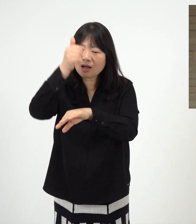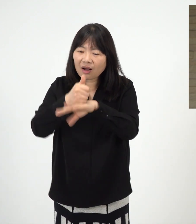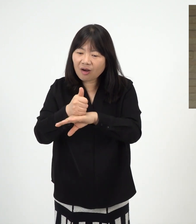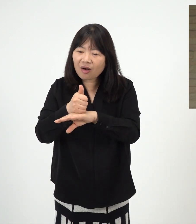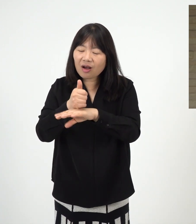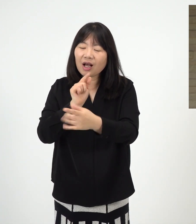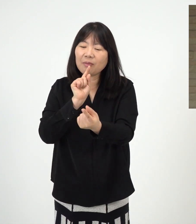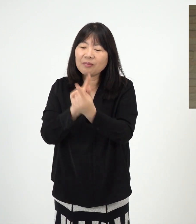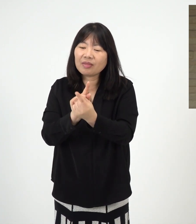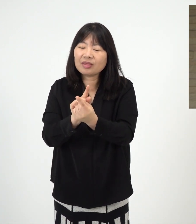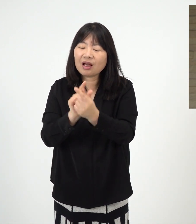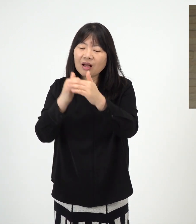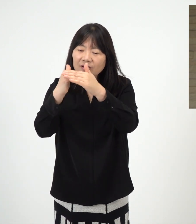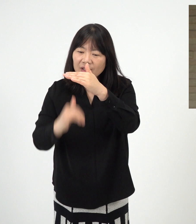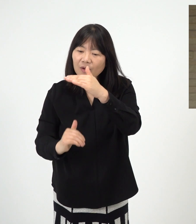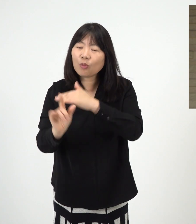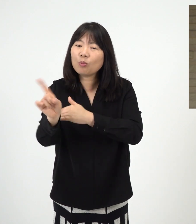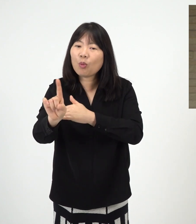마주하게 됐습니다.